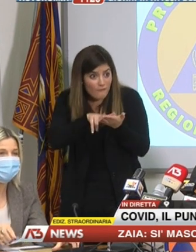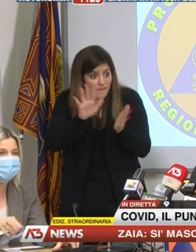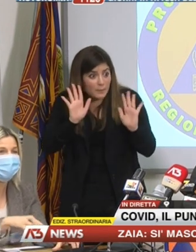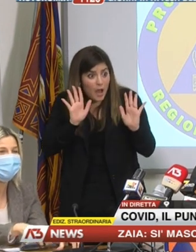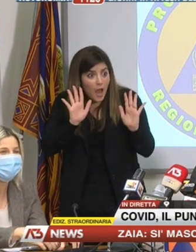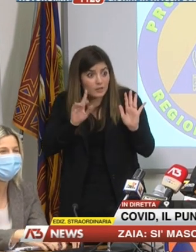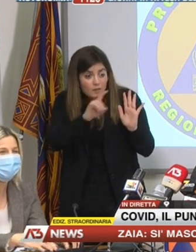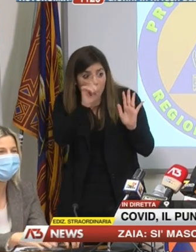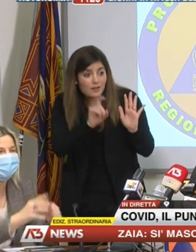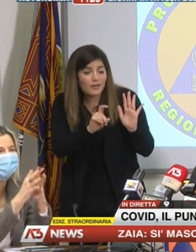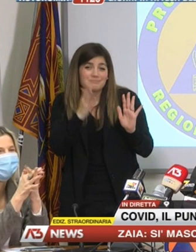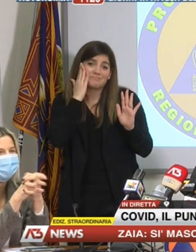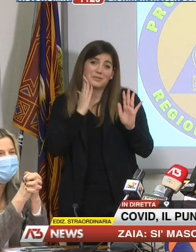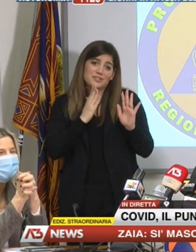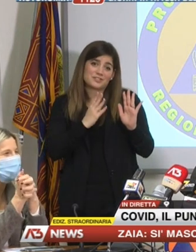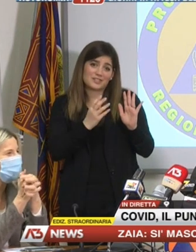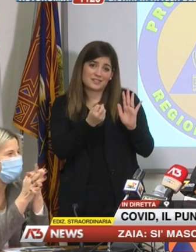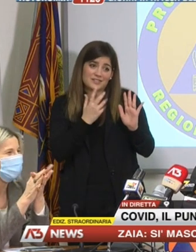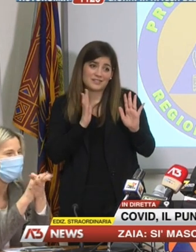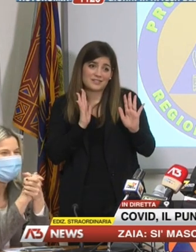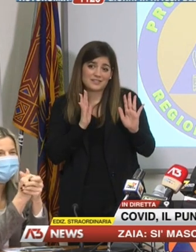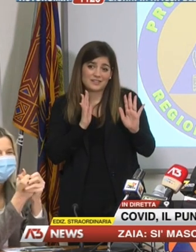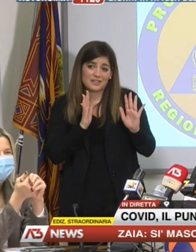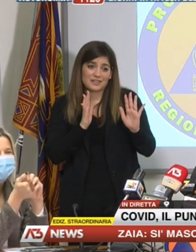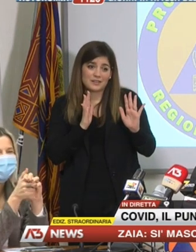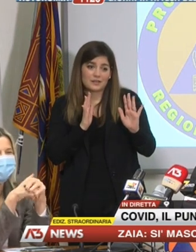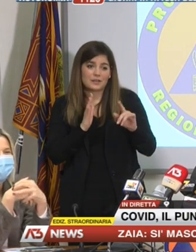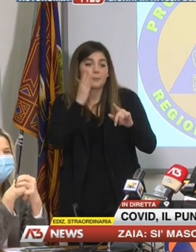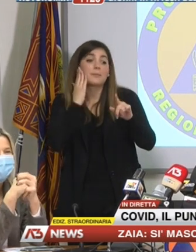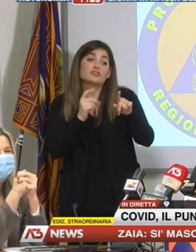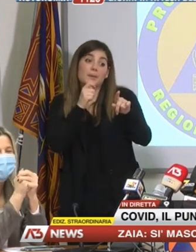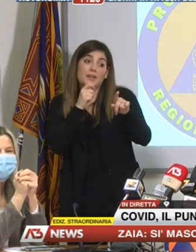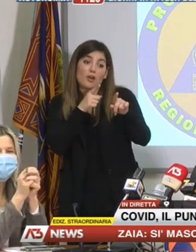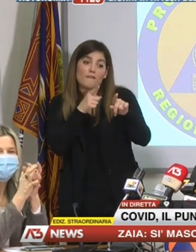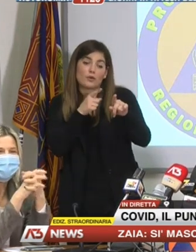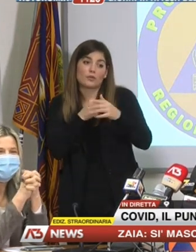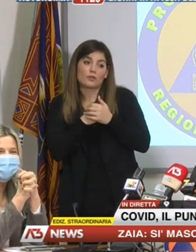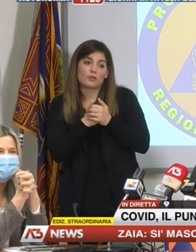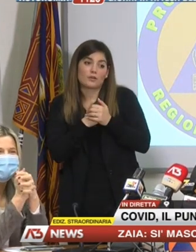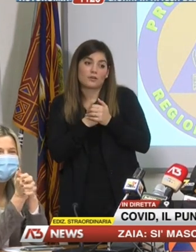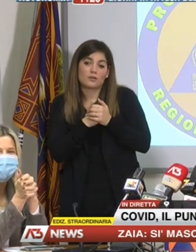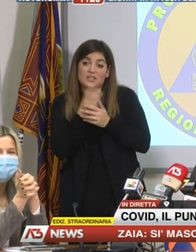forse... ecco, faccia capire. Parlate al microfono, per favore.